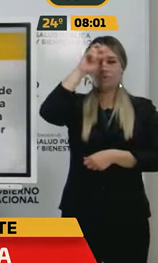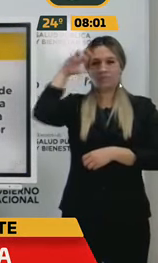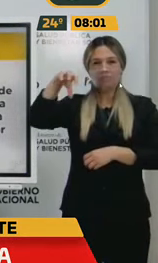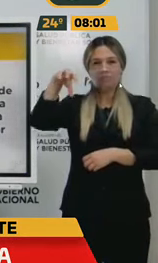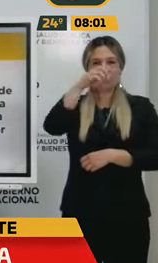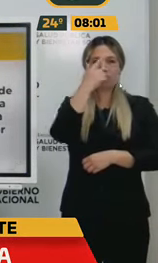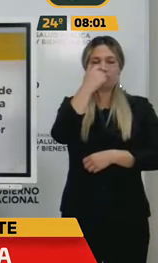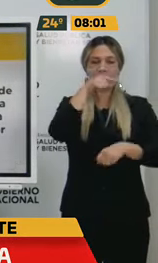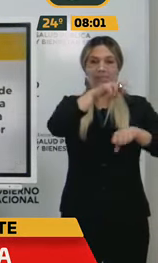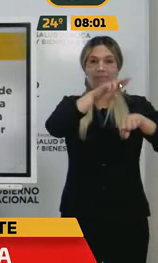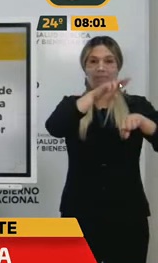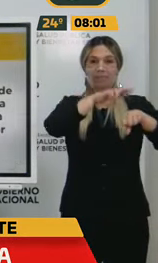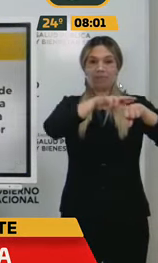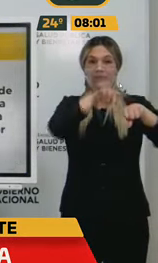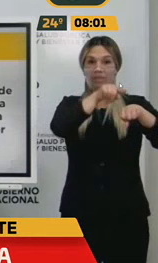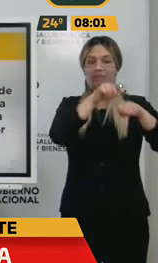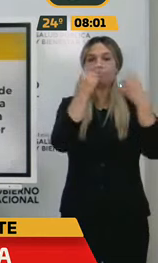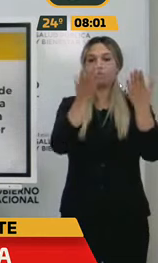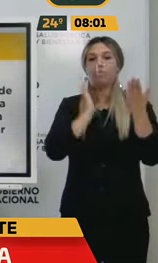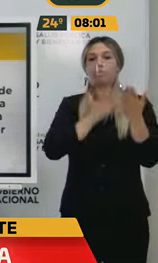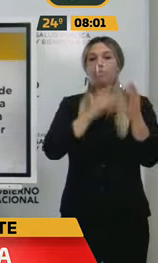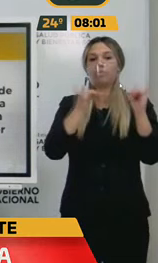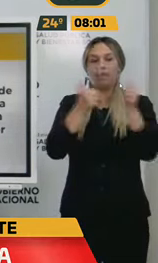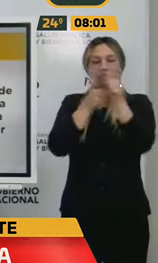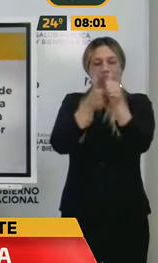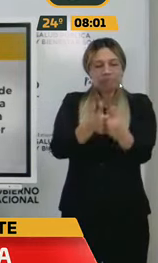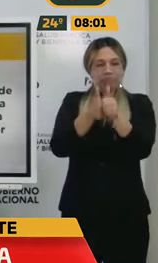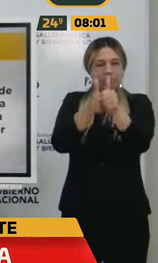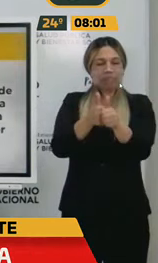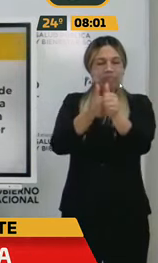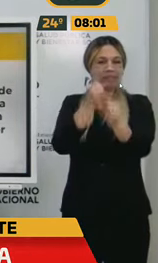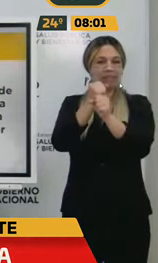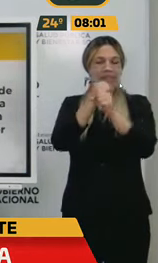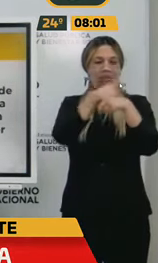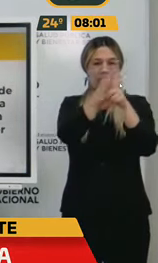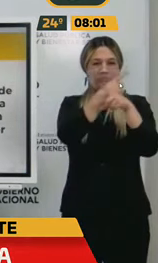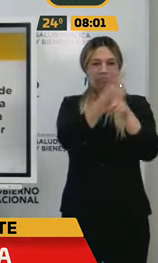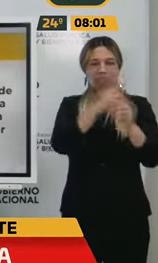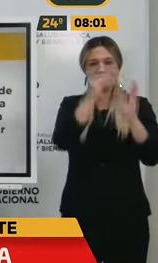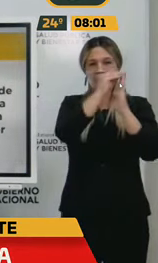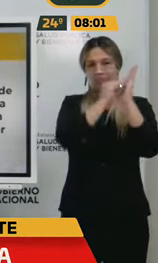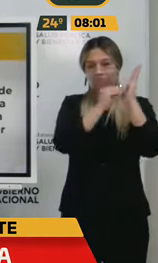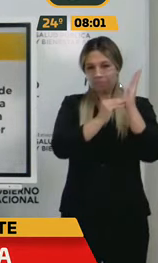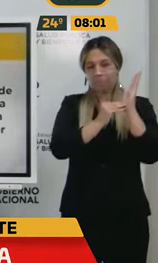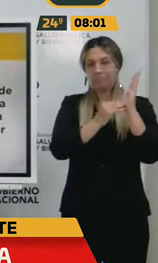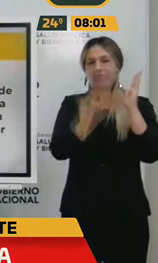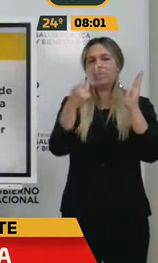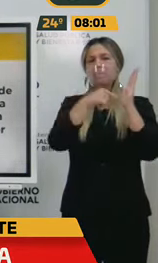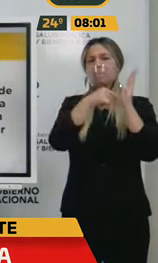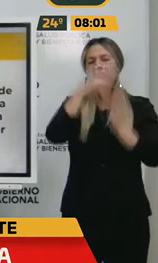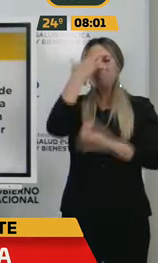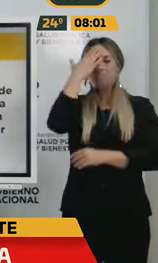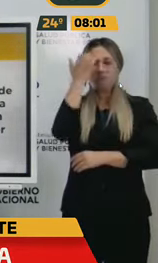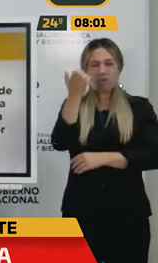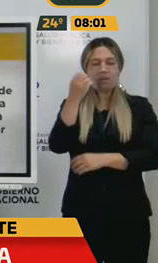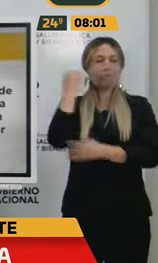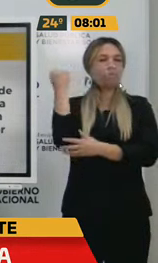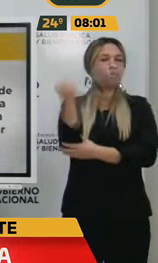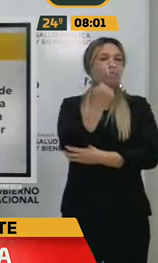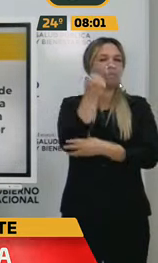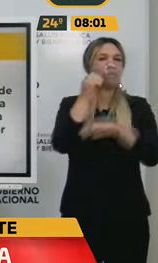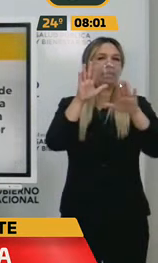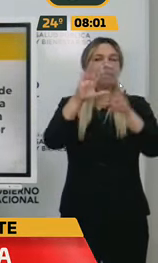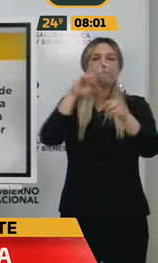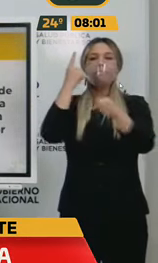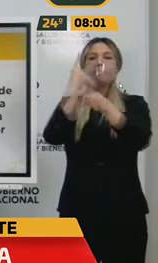algunas recomendaciones y estamos trabajando muy de cerca con ellos. Esto tiene una importancia fundamental, en primer lugar, para